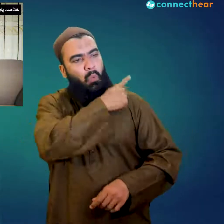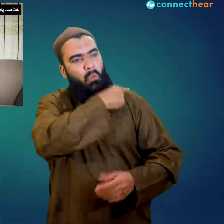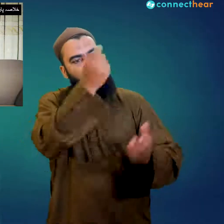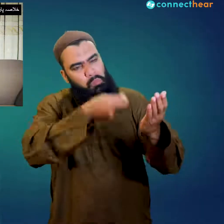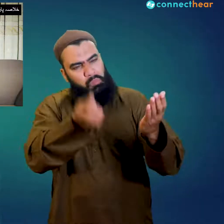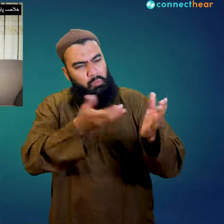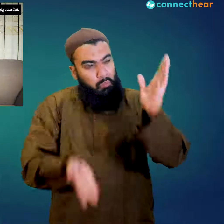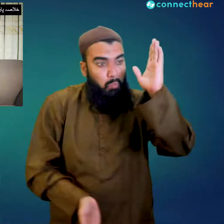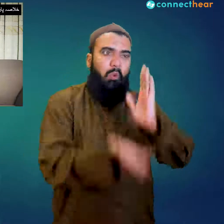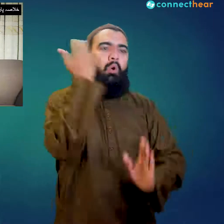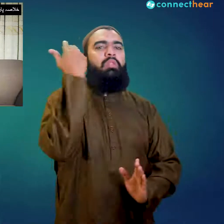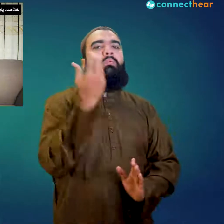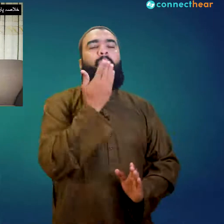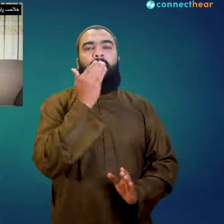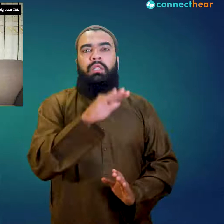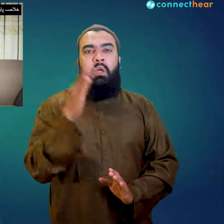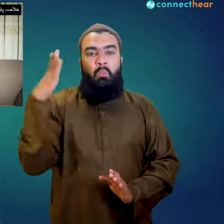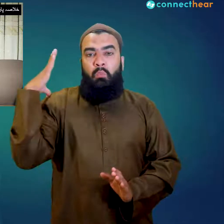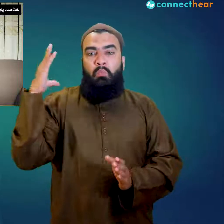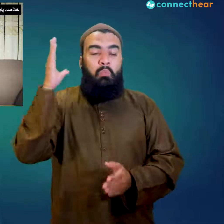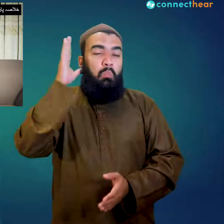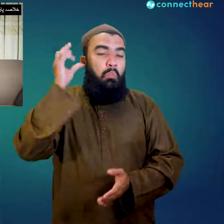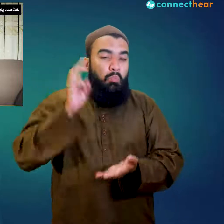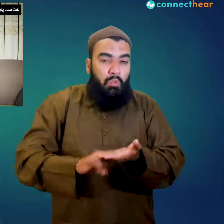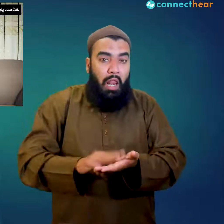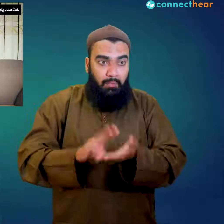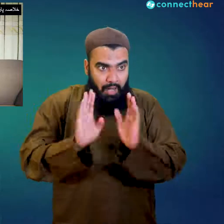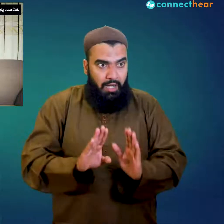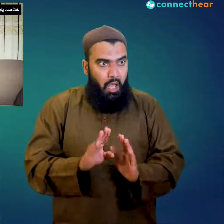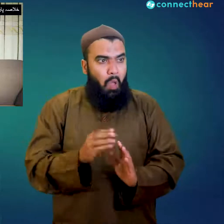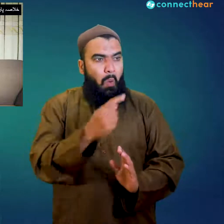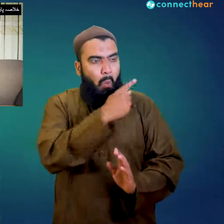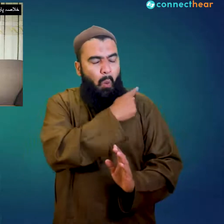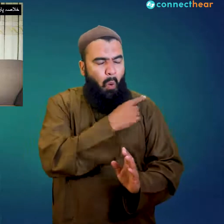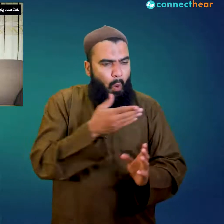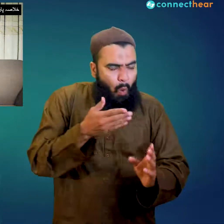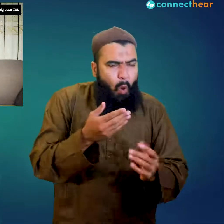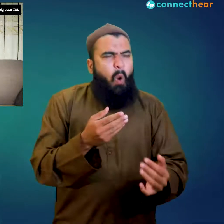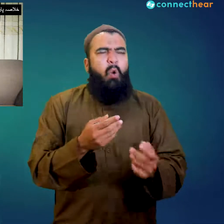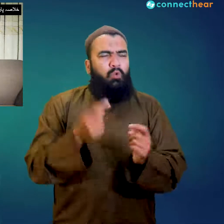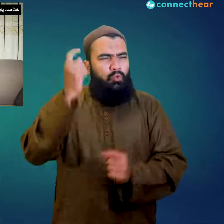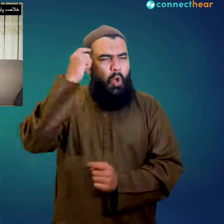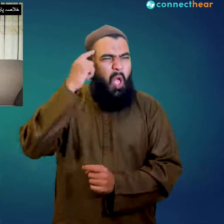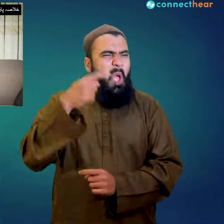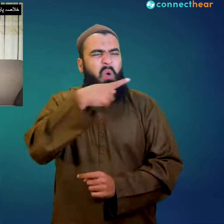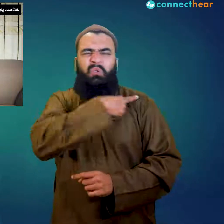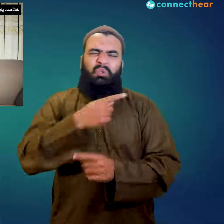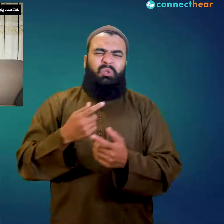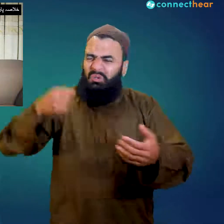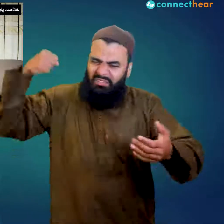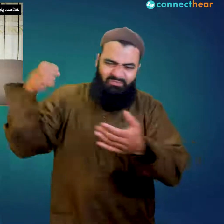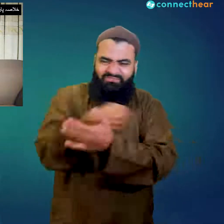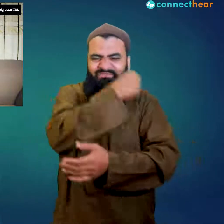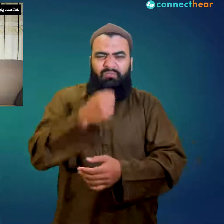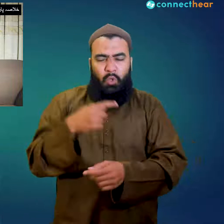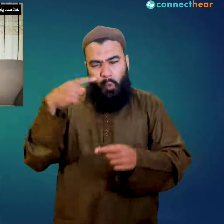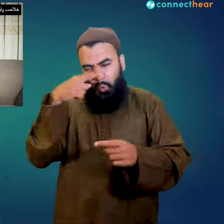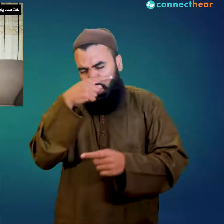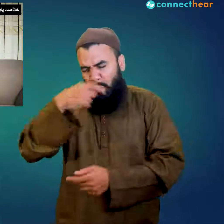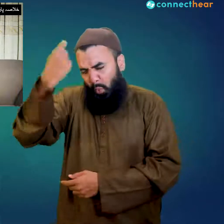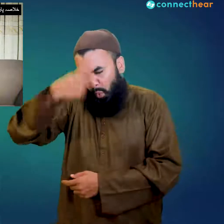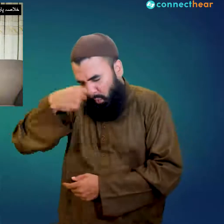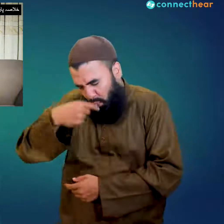دیا جاتا ہے کہ وہ اپنے گناہوں پر متنبہ ہو جائیں اور تنبیہ حاصل کر کے گناہوں والی زندگی کو چھوڑ